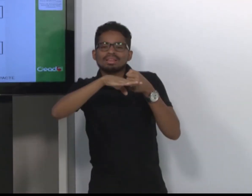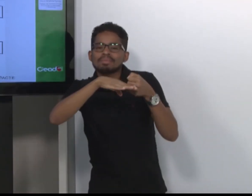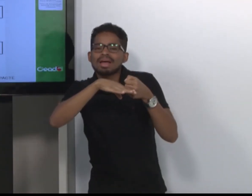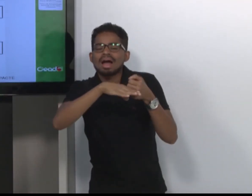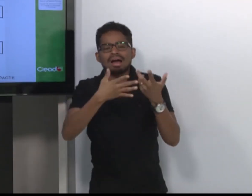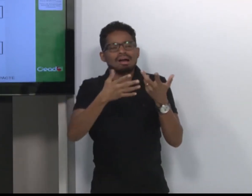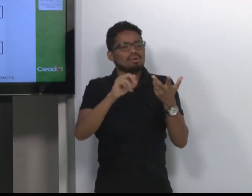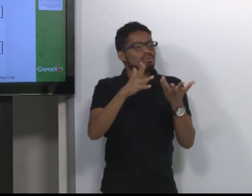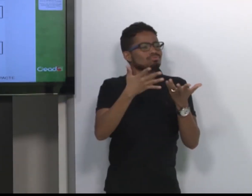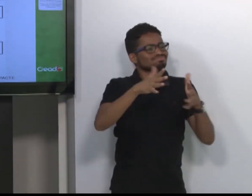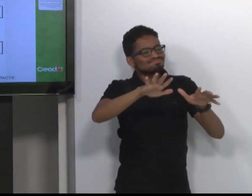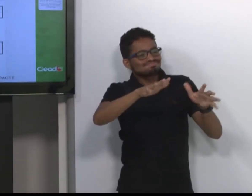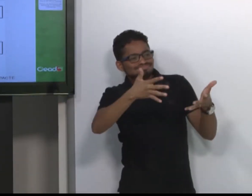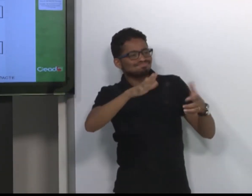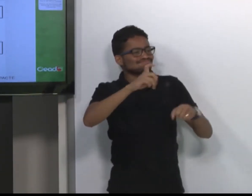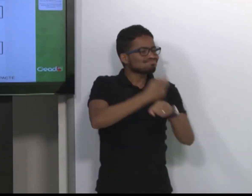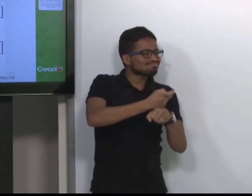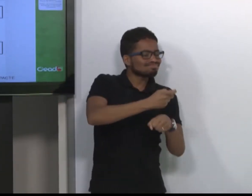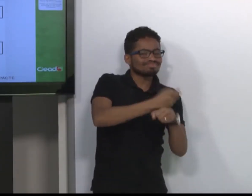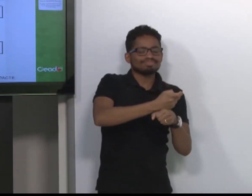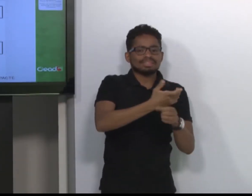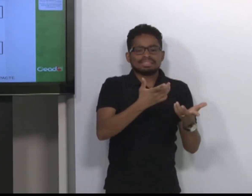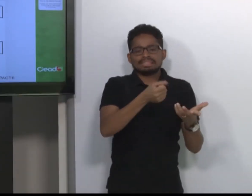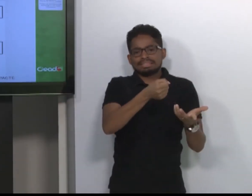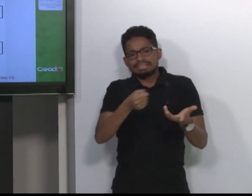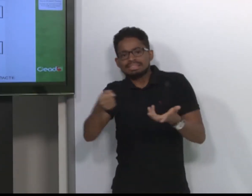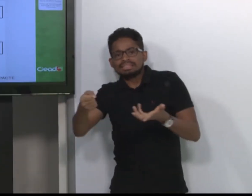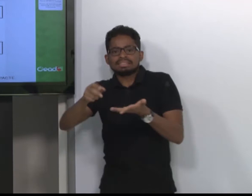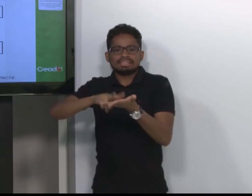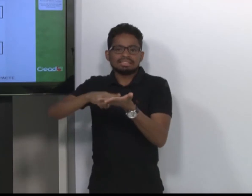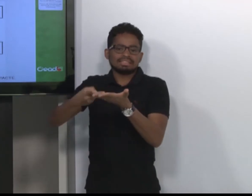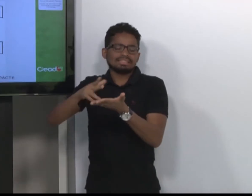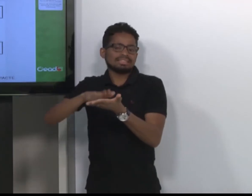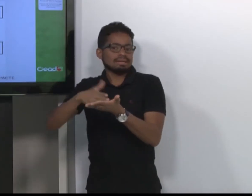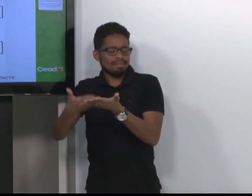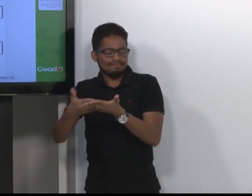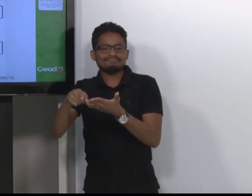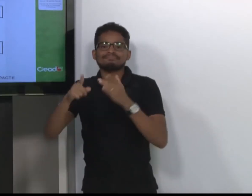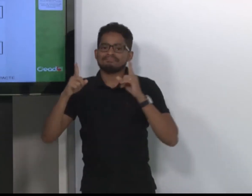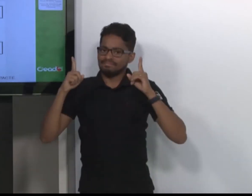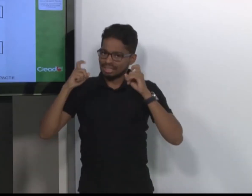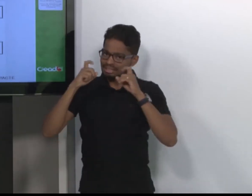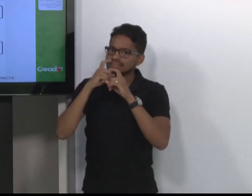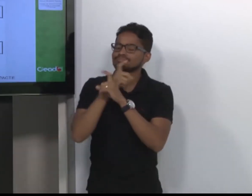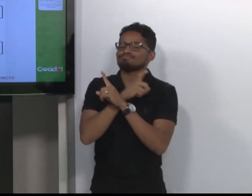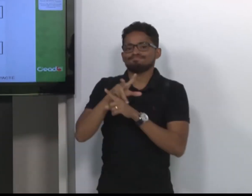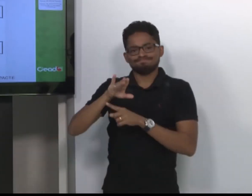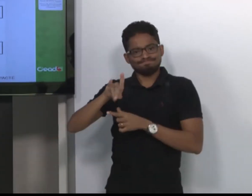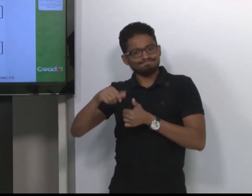fluente. Nesse caso, ele terá dificuldade com o processo de tradução e